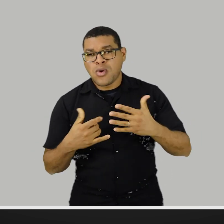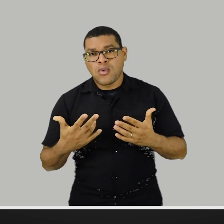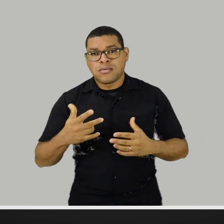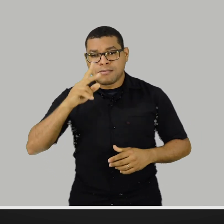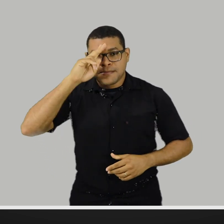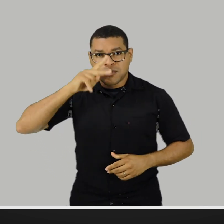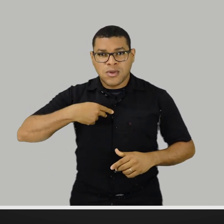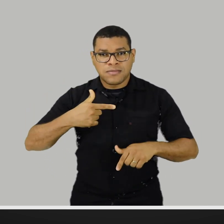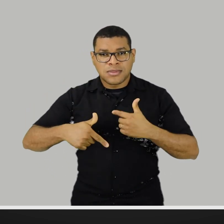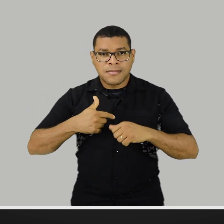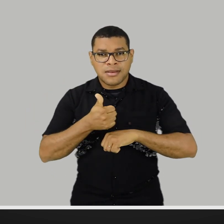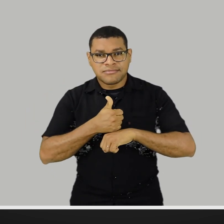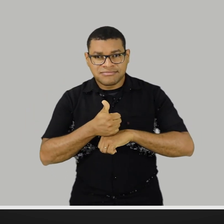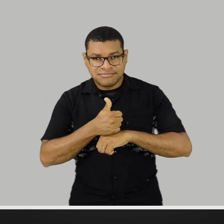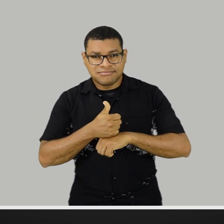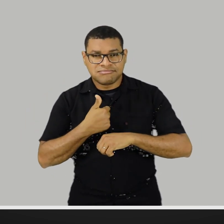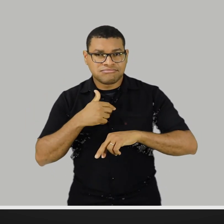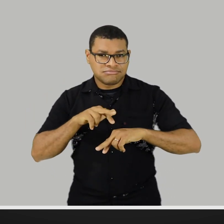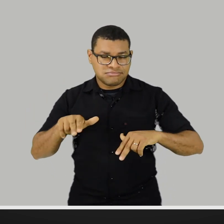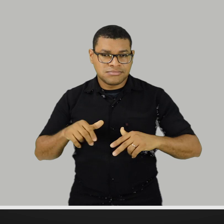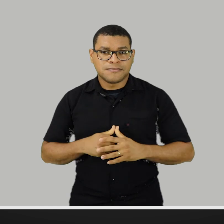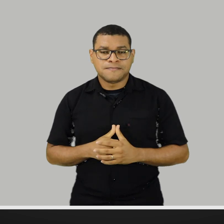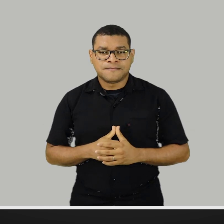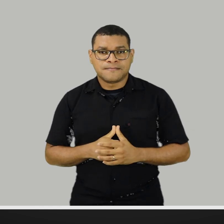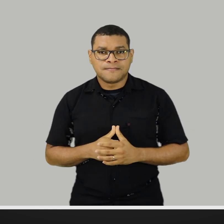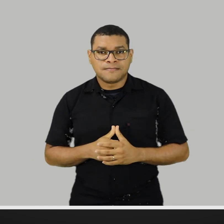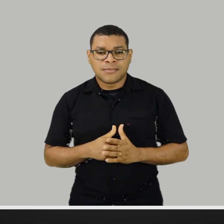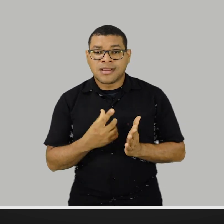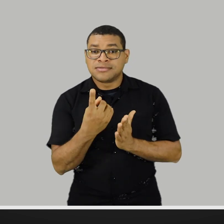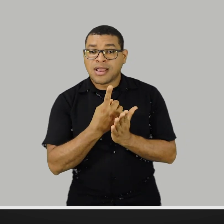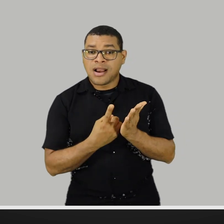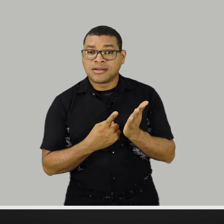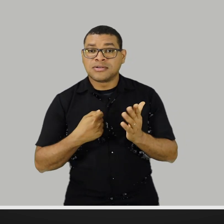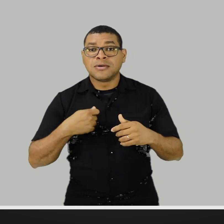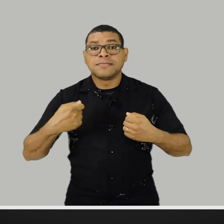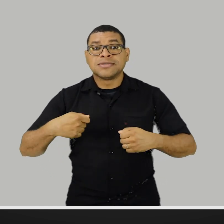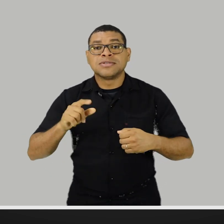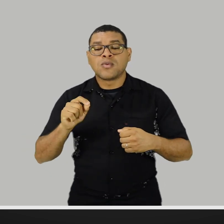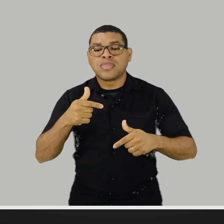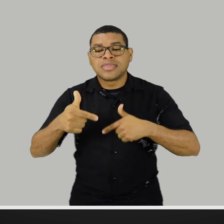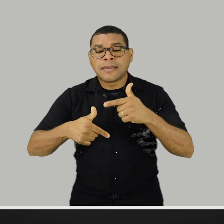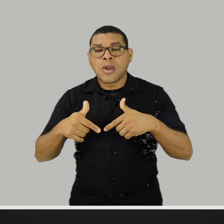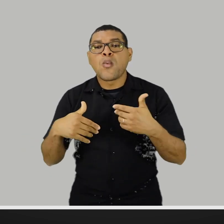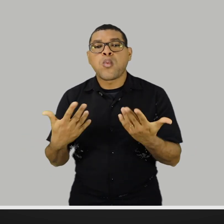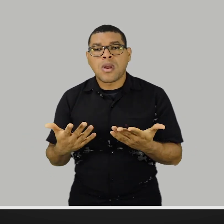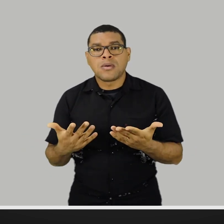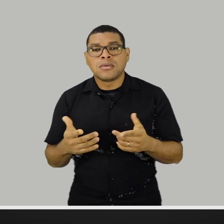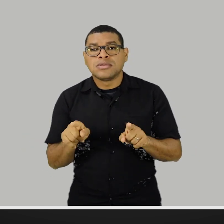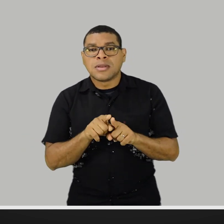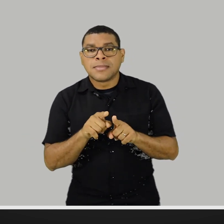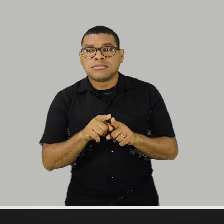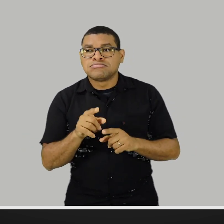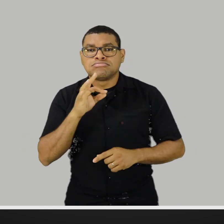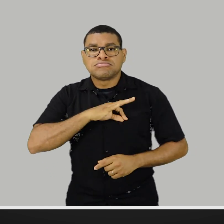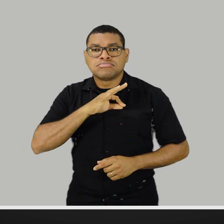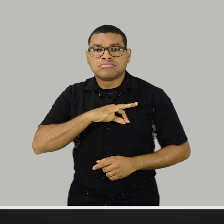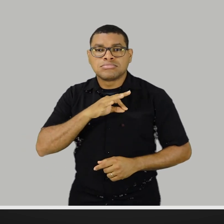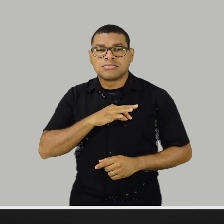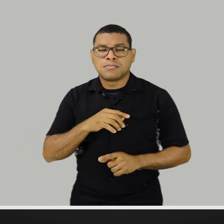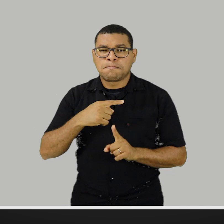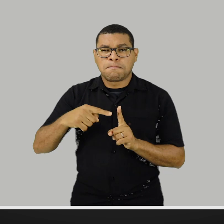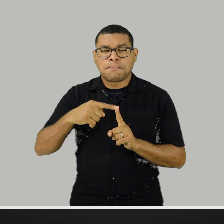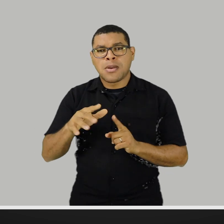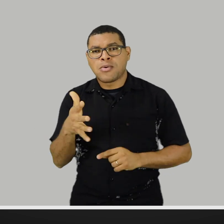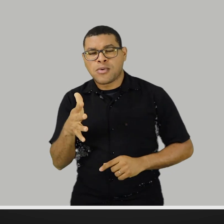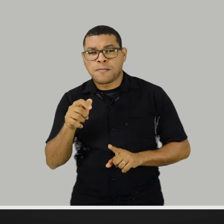a declaração informando a atividade exercida e o rendimento médio mensal conforme modelo constante no